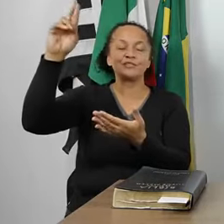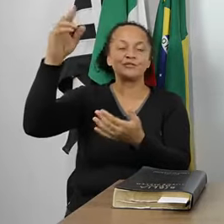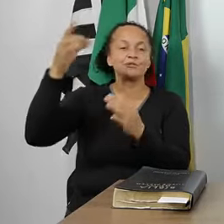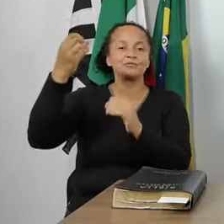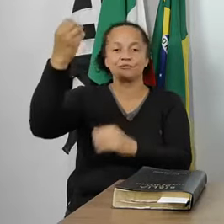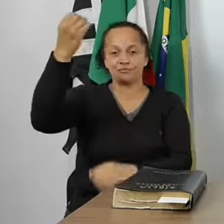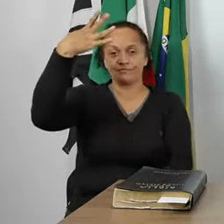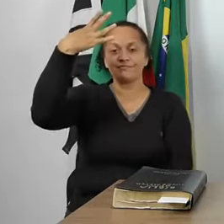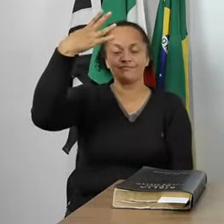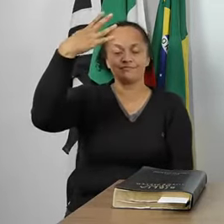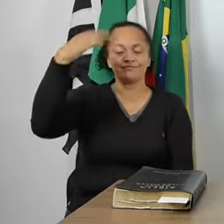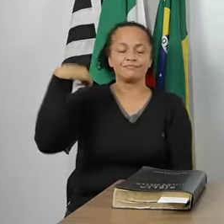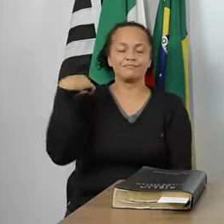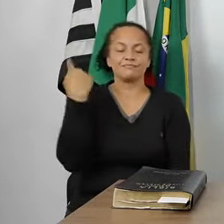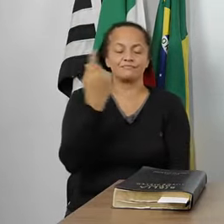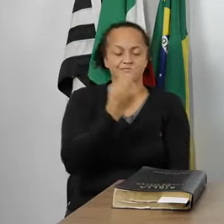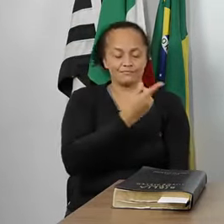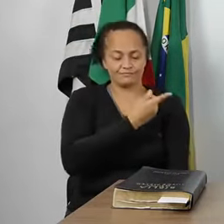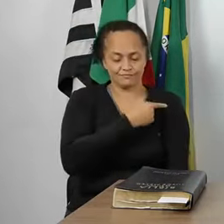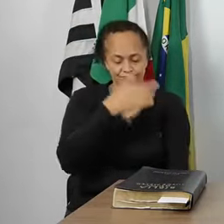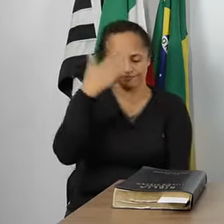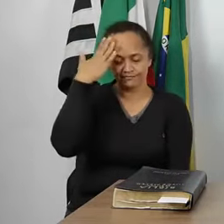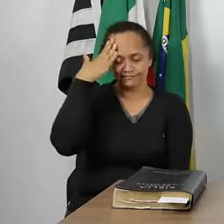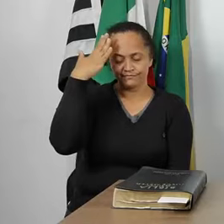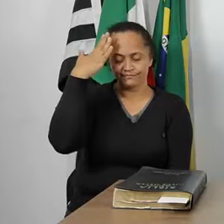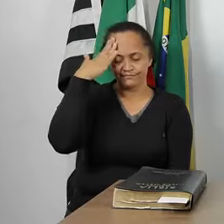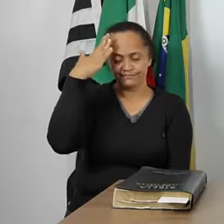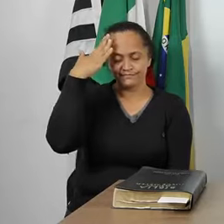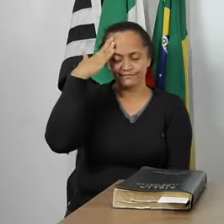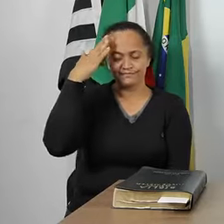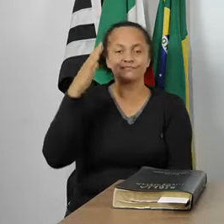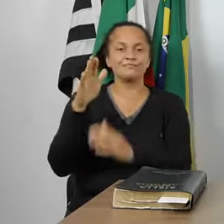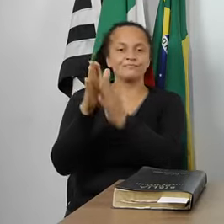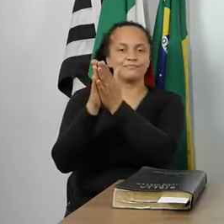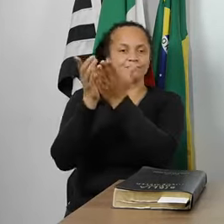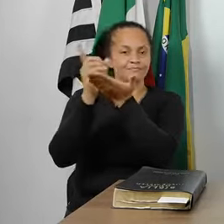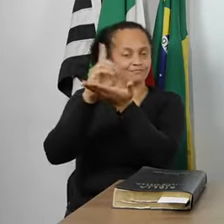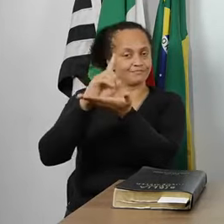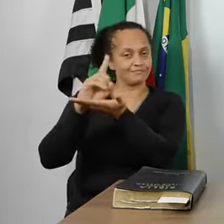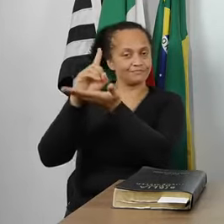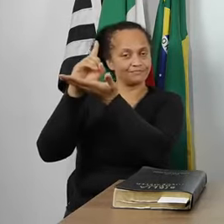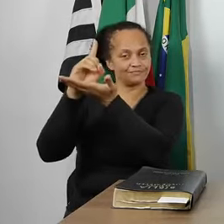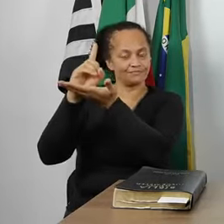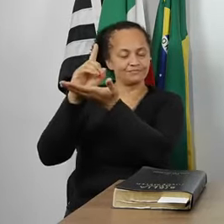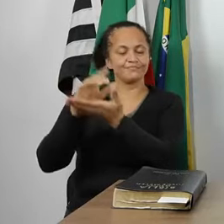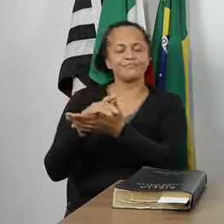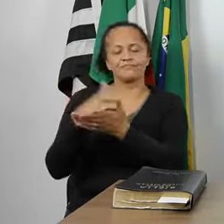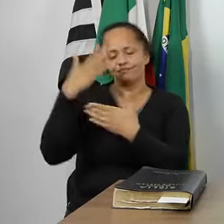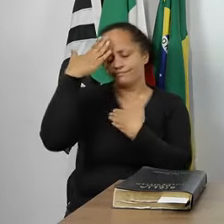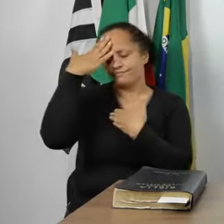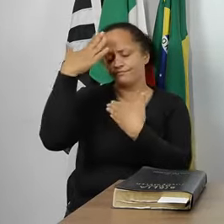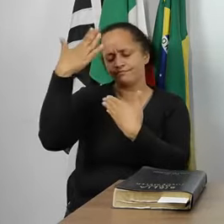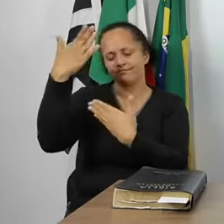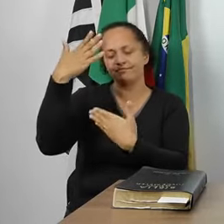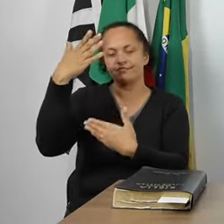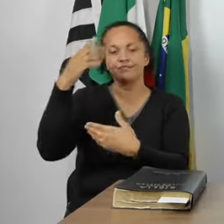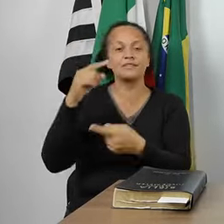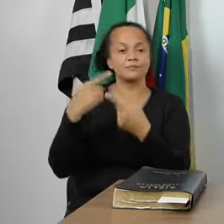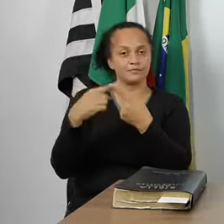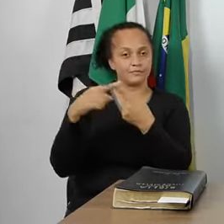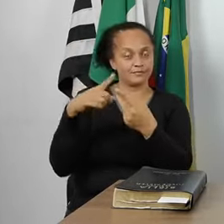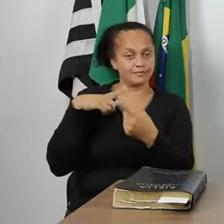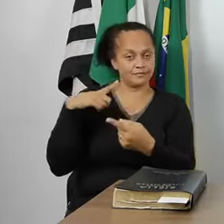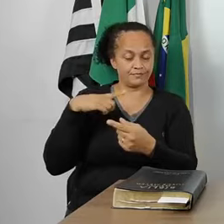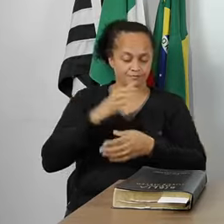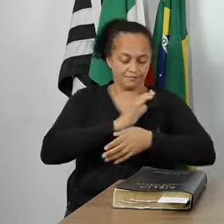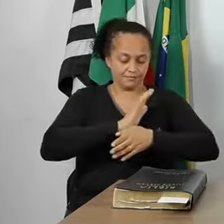revelação e de sabedoria, o entendimento revelado da sua santa palavra. Te agradecemos por olhos espirituais abertos. Te